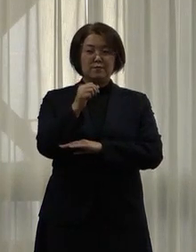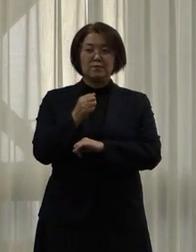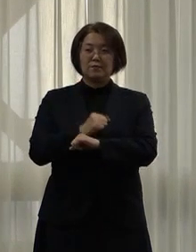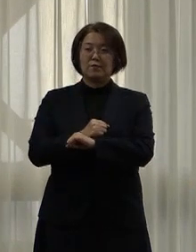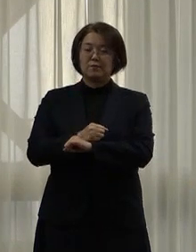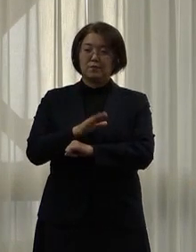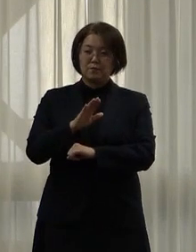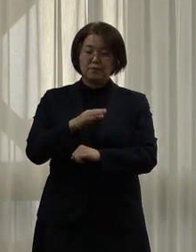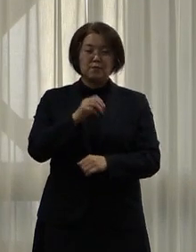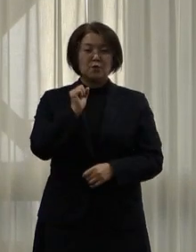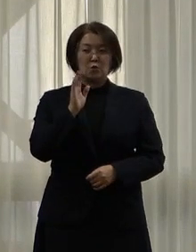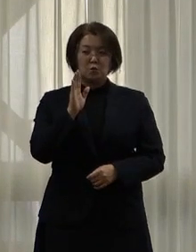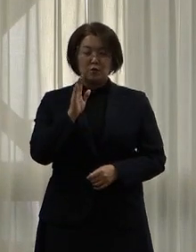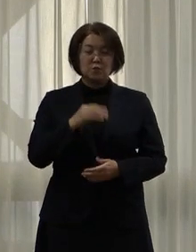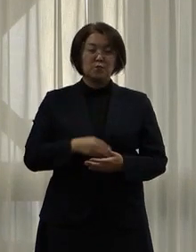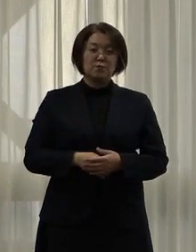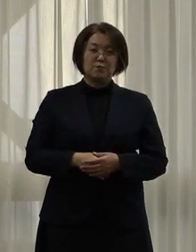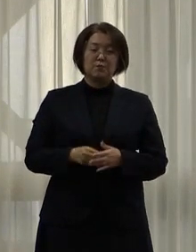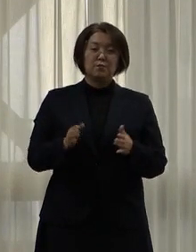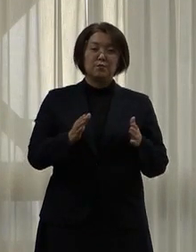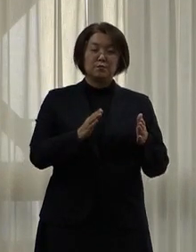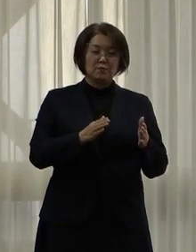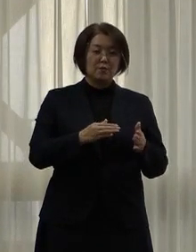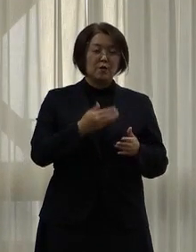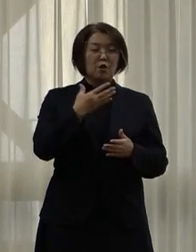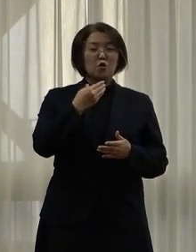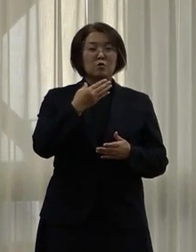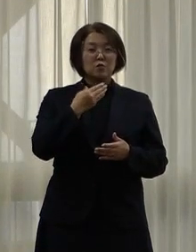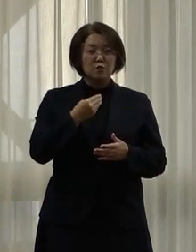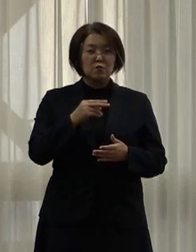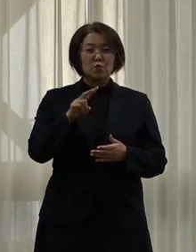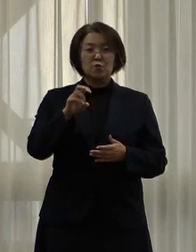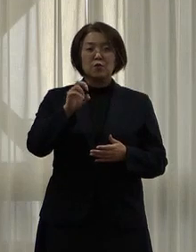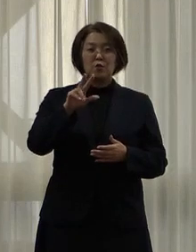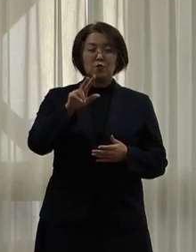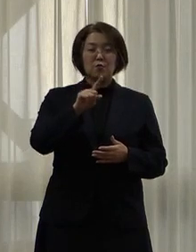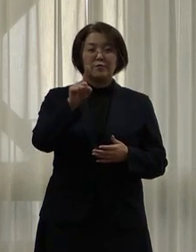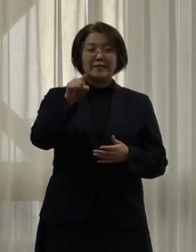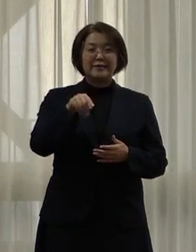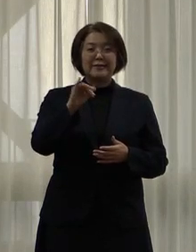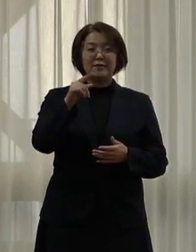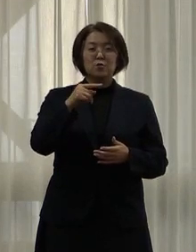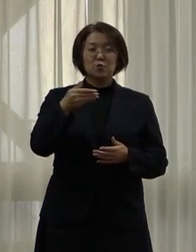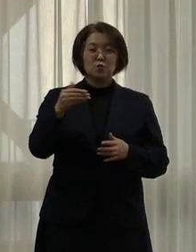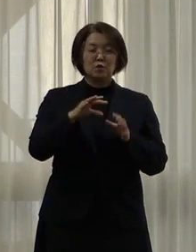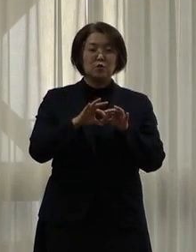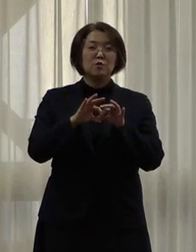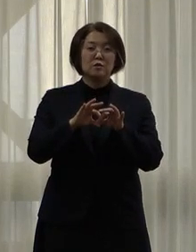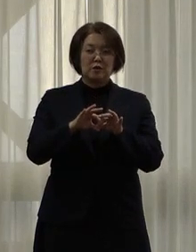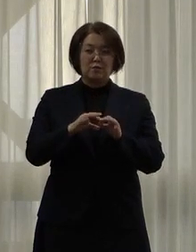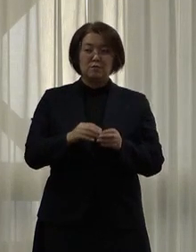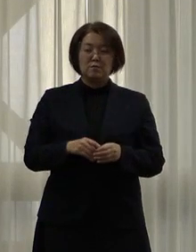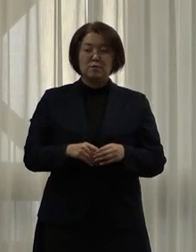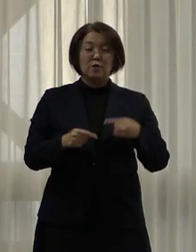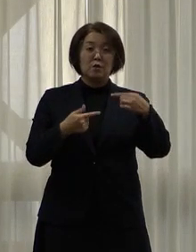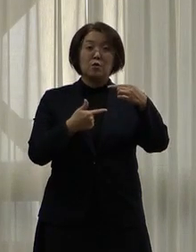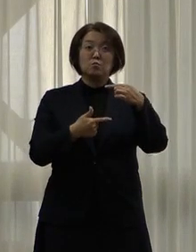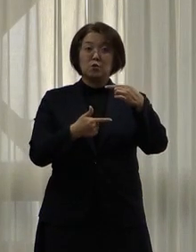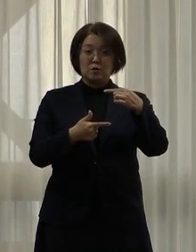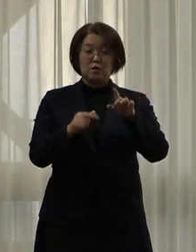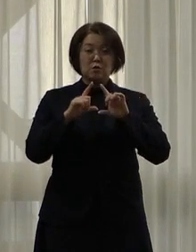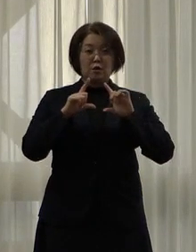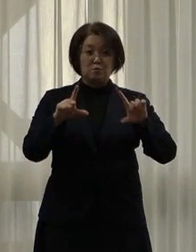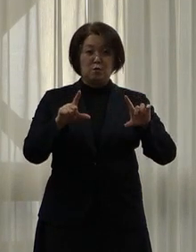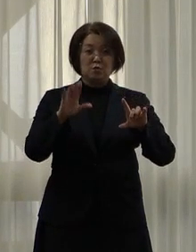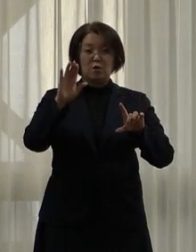ウェルビーイングの話にちょっと 取 って恐縮なんですけれども、3日の発表以降、まあ、知事の